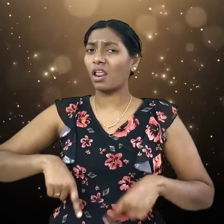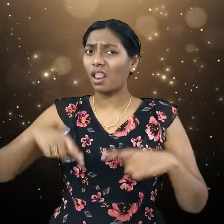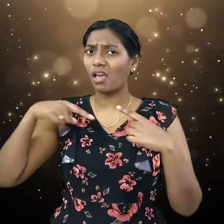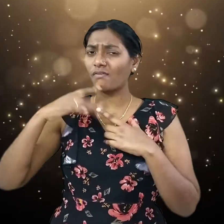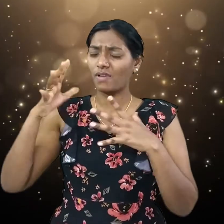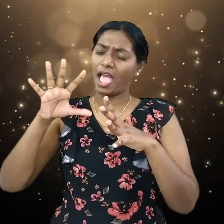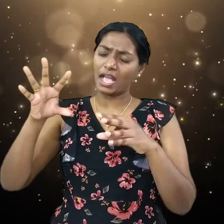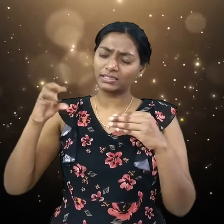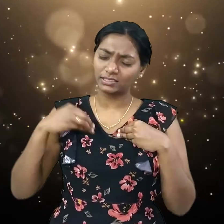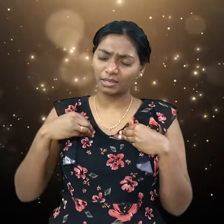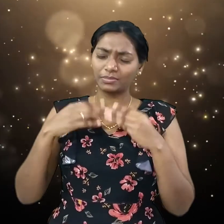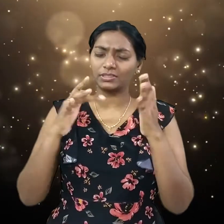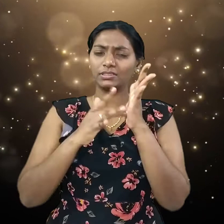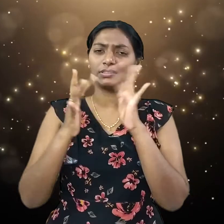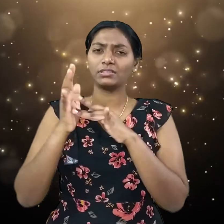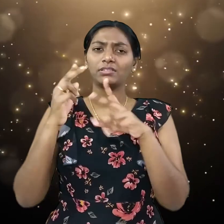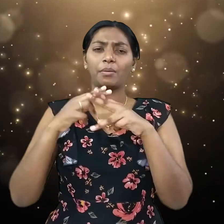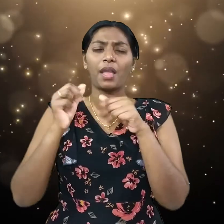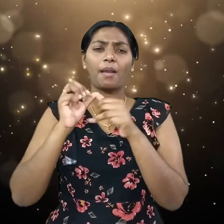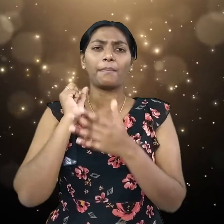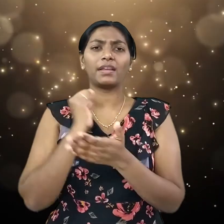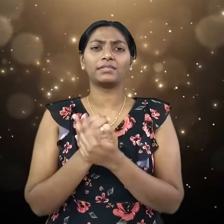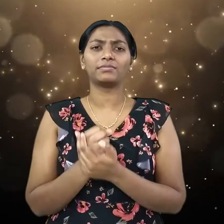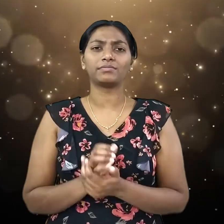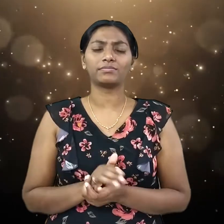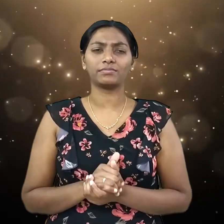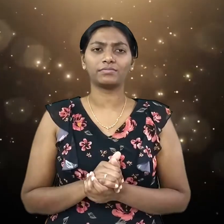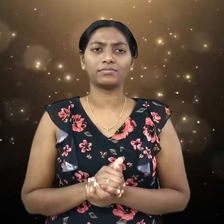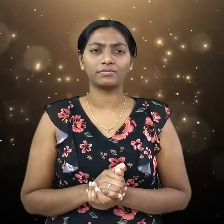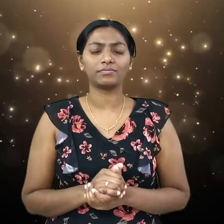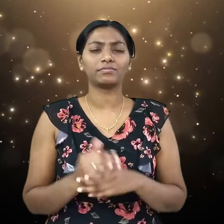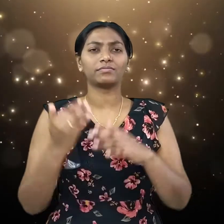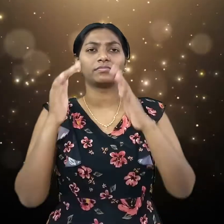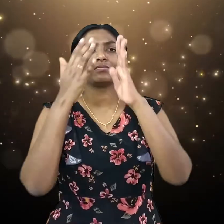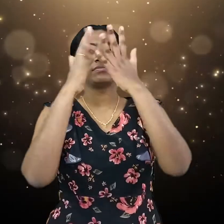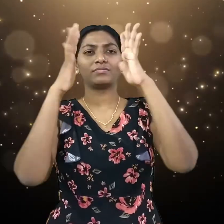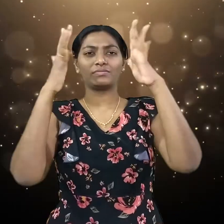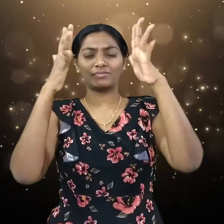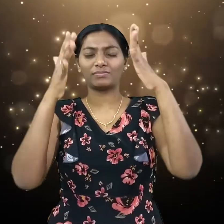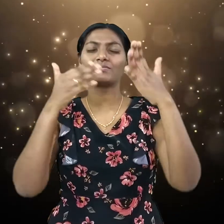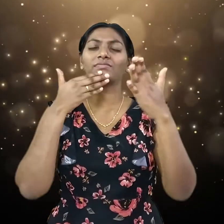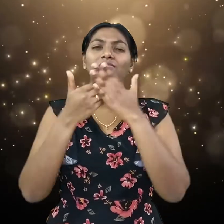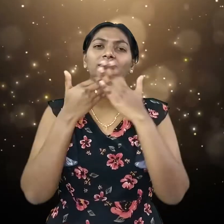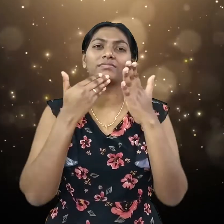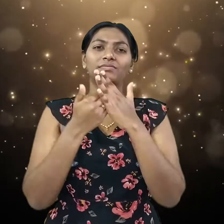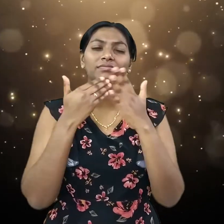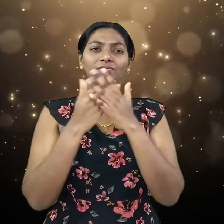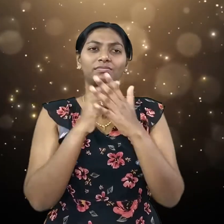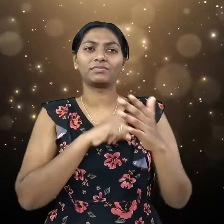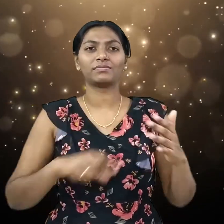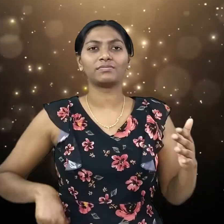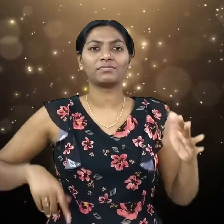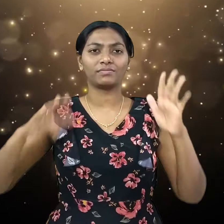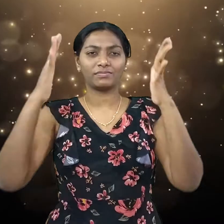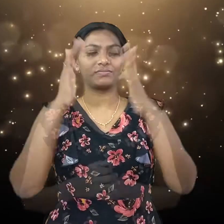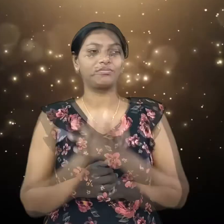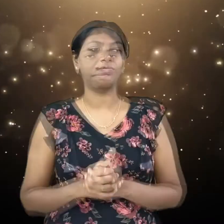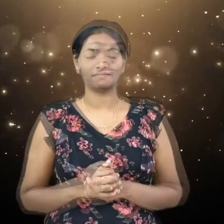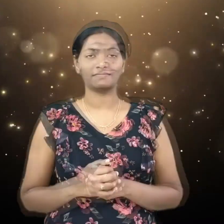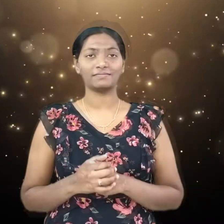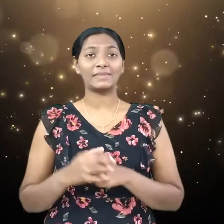हूं यीशु के नाम में, आमीन। बाजू से ताली बजा सकते हैं इनके लिए। थैंक यू, प्रेज द